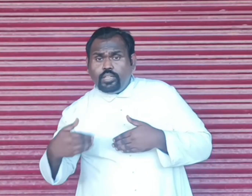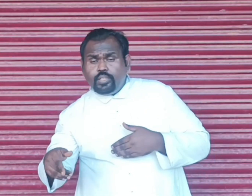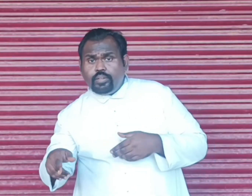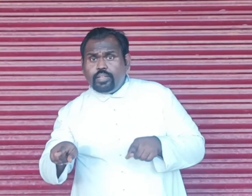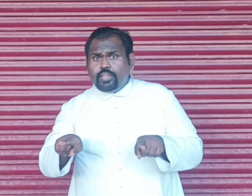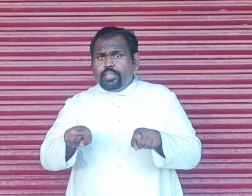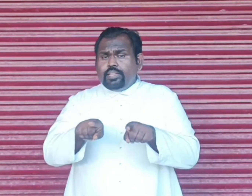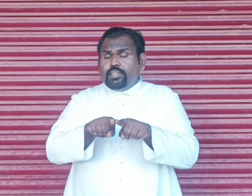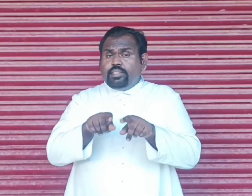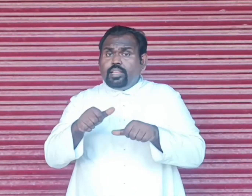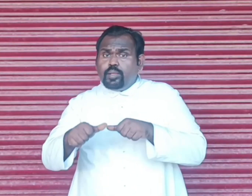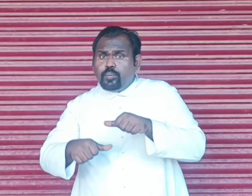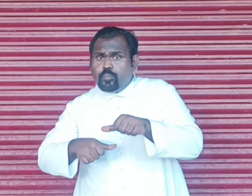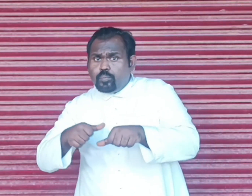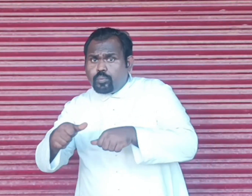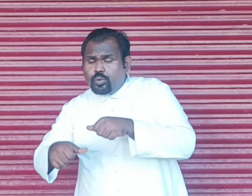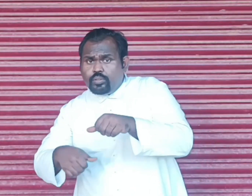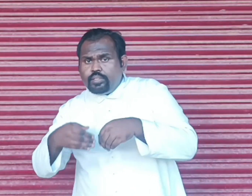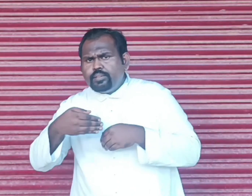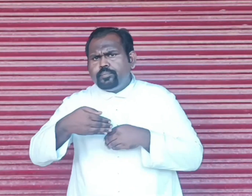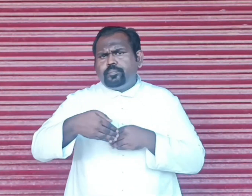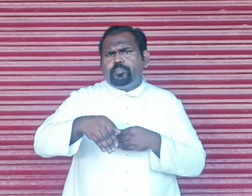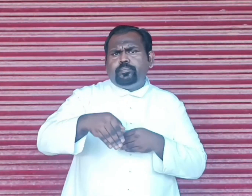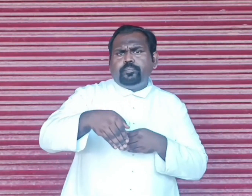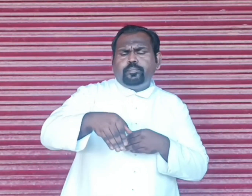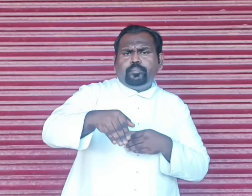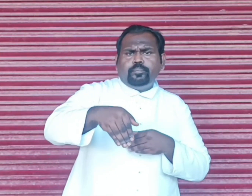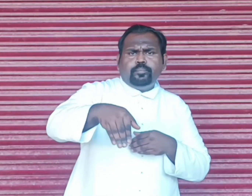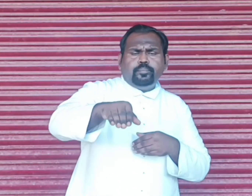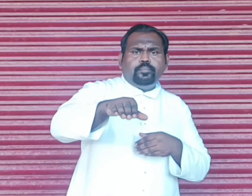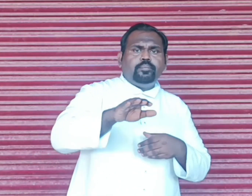തിരഞ്ഞെടുത്ത് കഴിയുന്നത് വരെ ഈ ഒരു പ്രക്രിയ മുന്നോട്ട് പോകും.